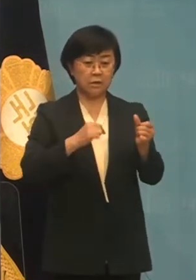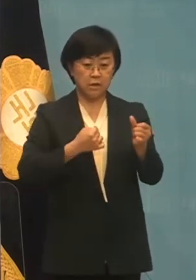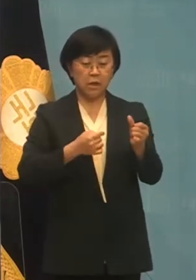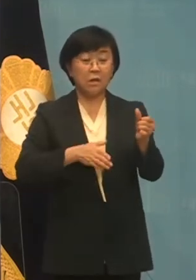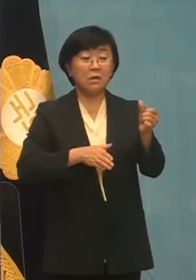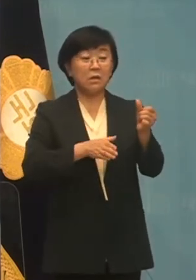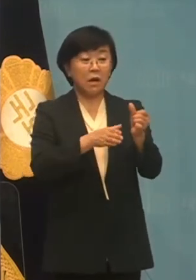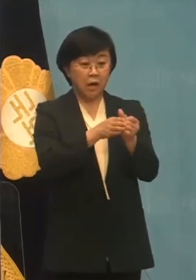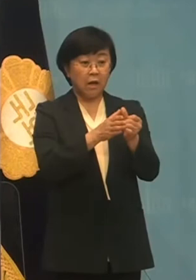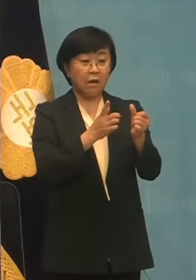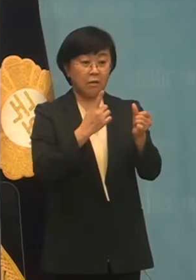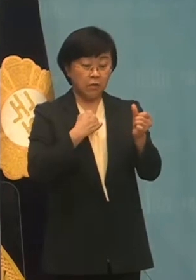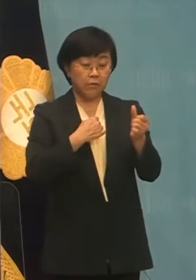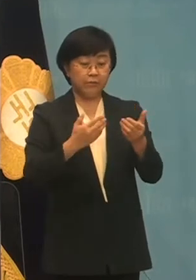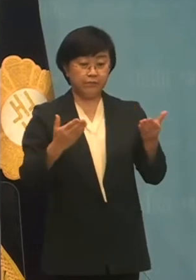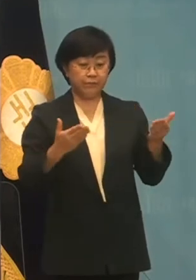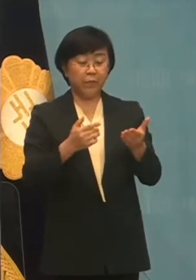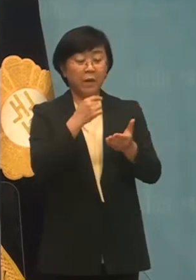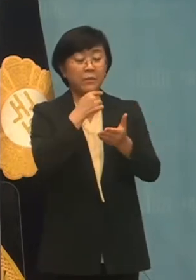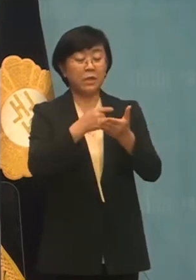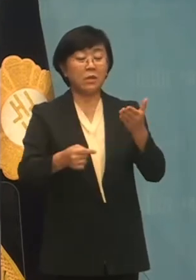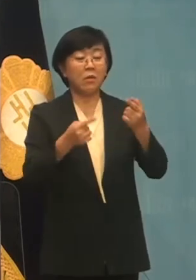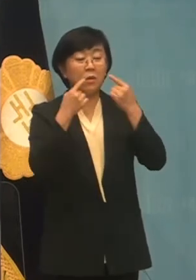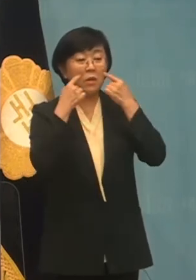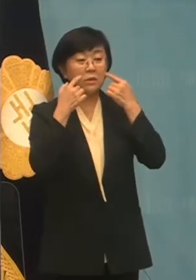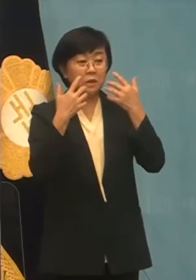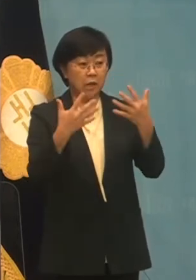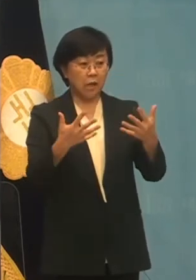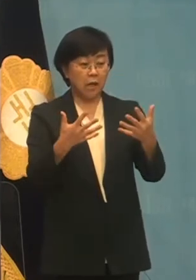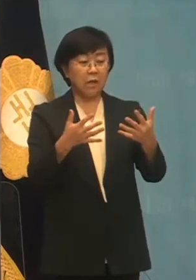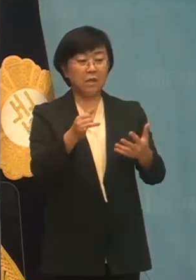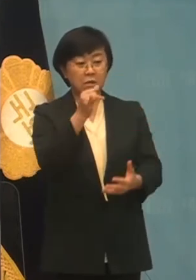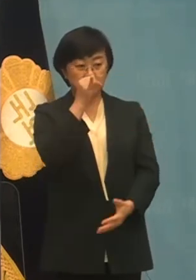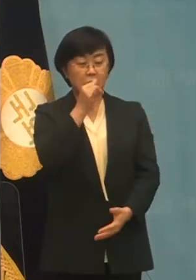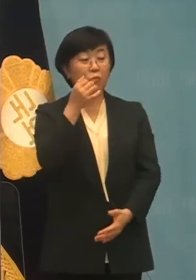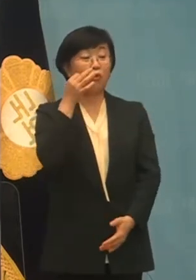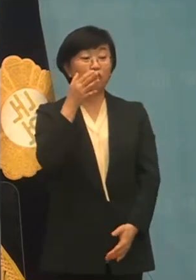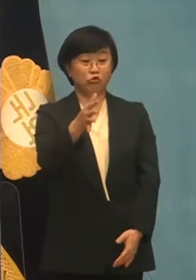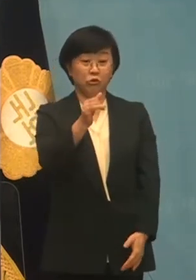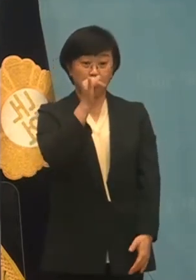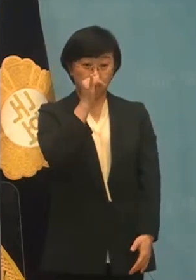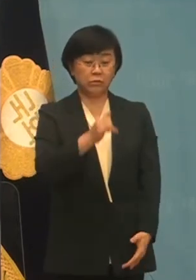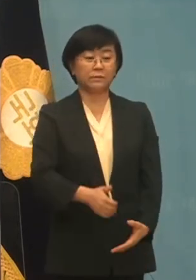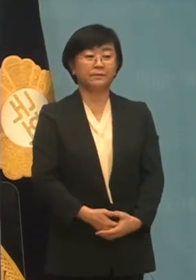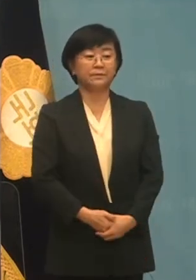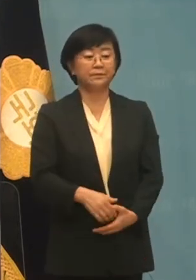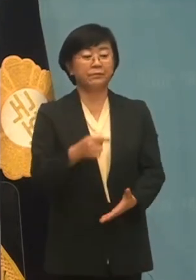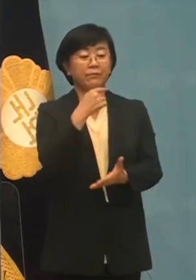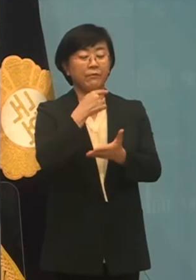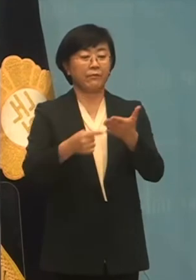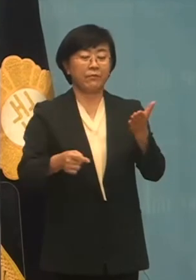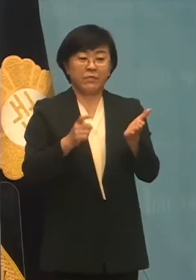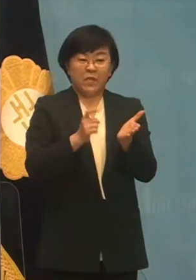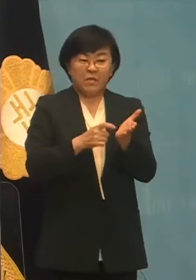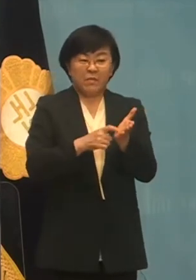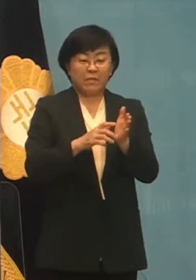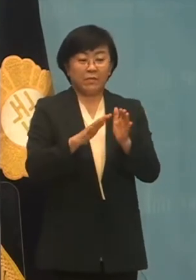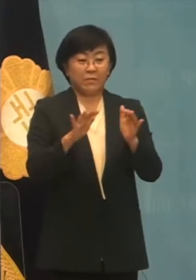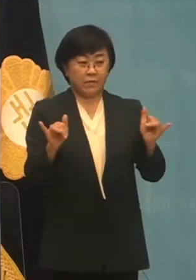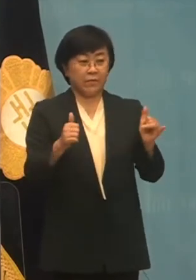가해 사실과 피해자의 상태를 명확히 인지하고 있었음을 보여주며, 피해자의 위급한